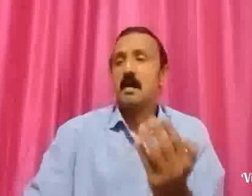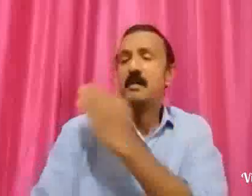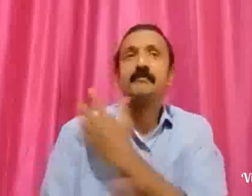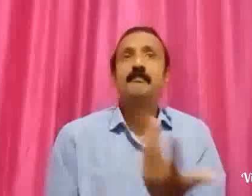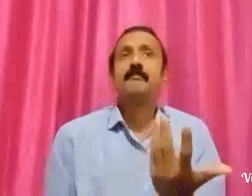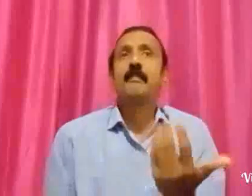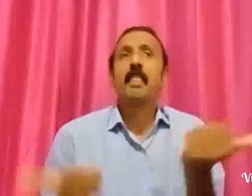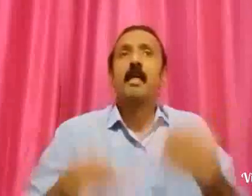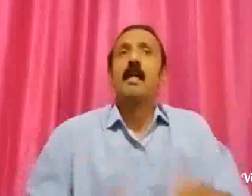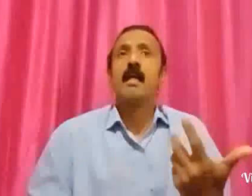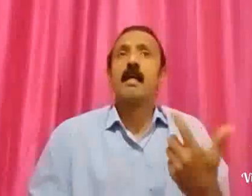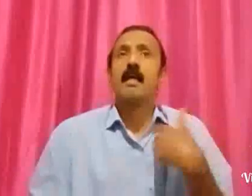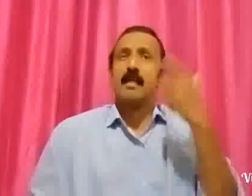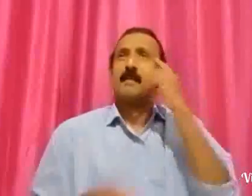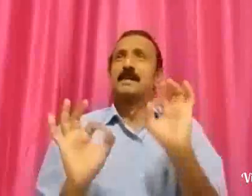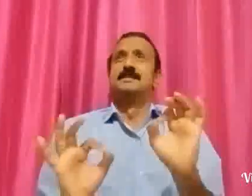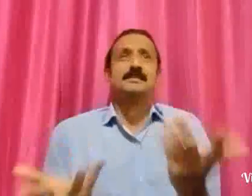കാര്യം? നിങ്ങൾ തീയതി പറ